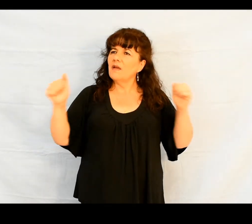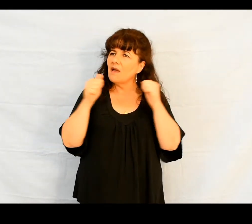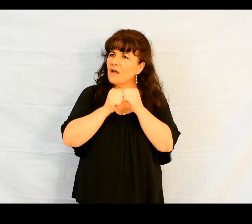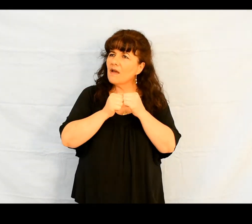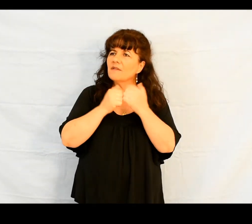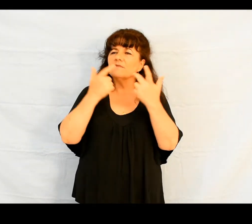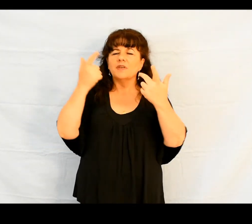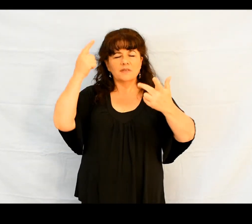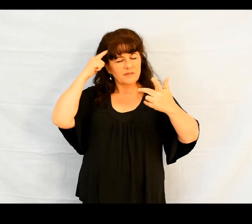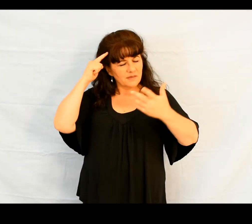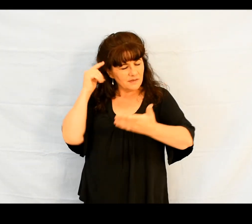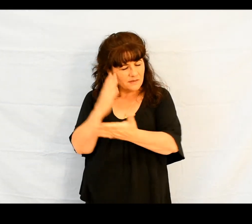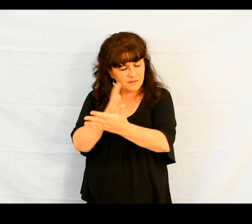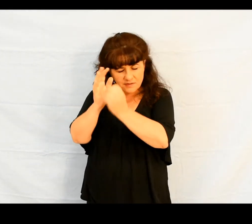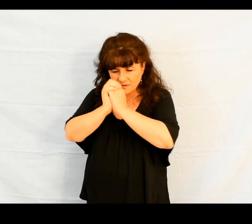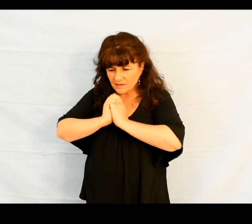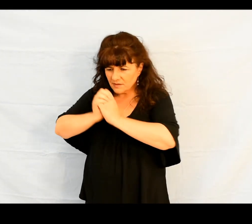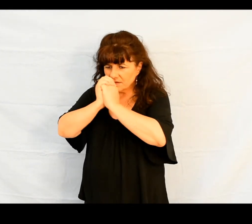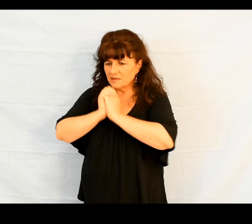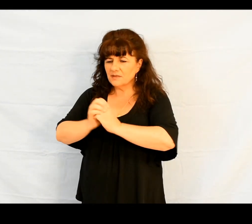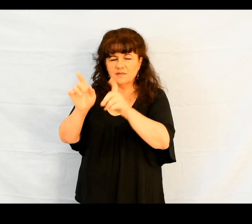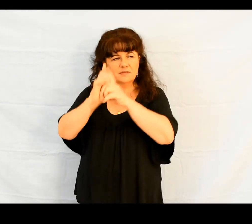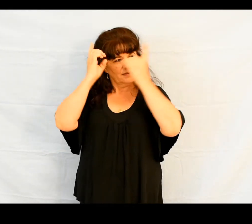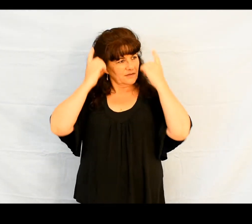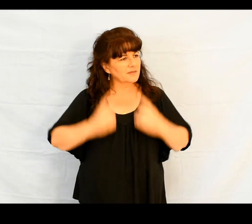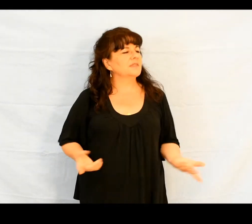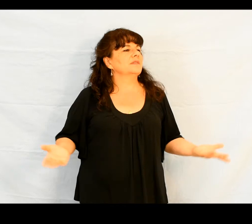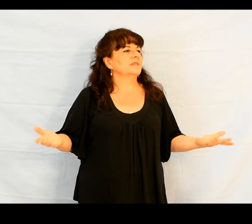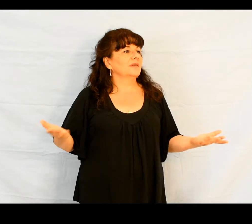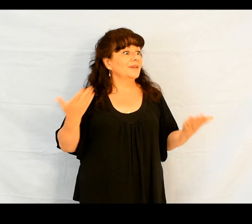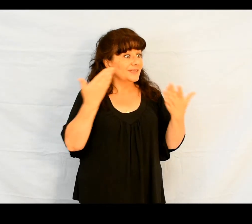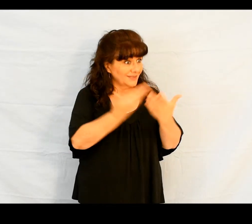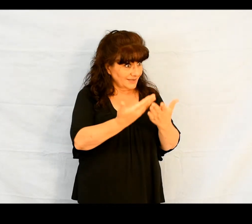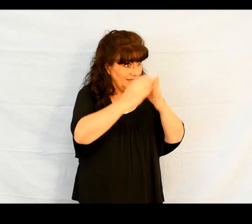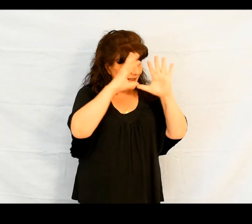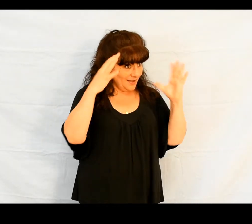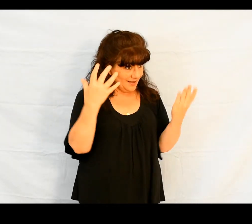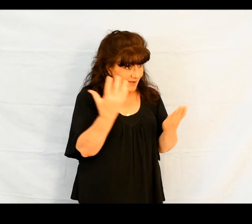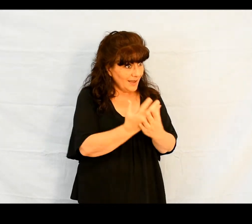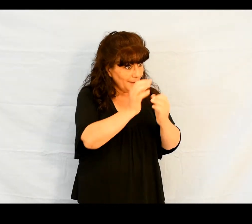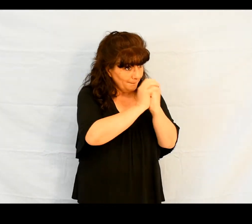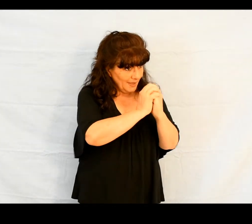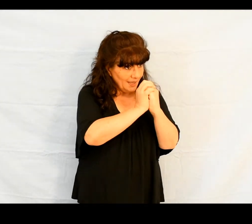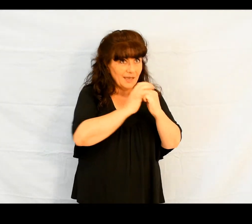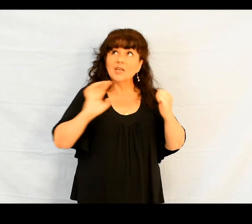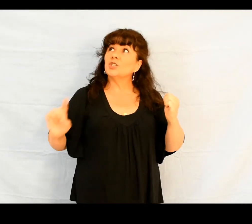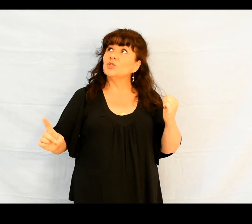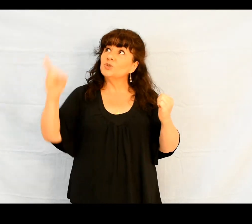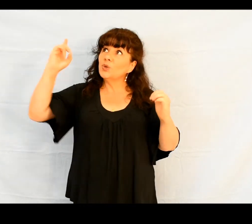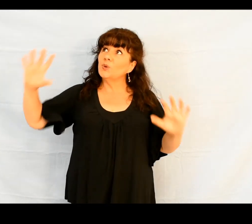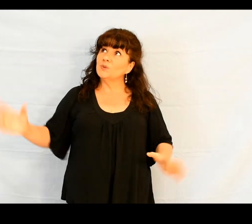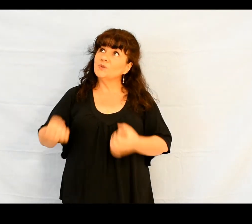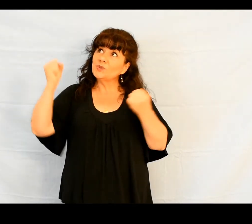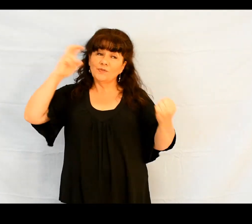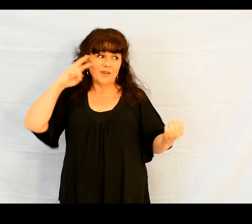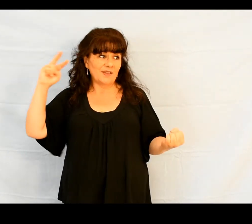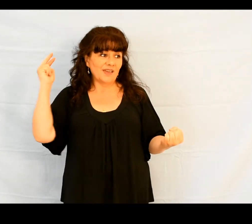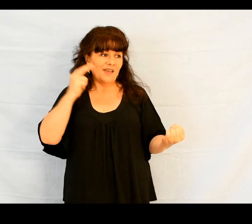Cette prière est bonne et agréable à Dieu, notre Sauveur, car il veut que tous les hommes